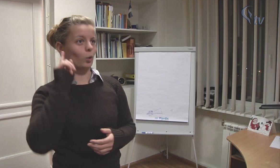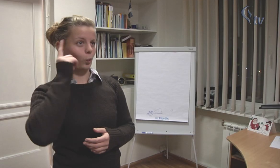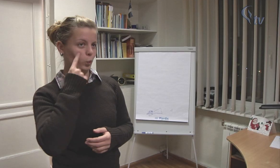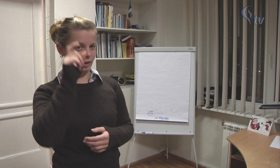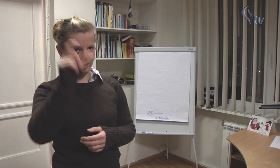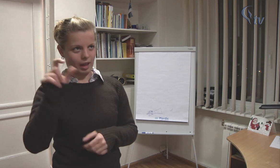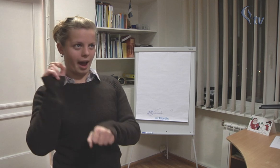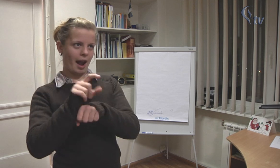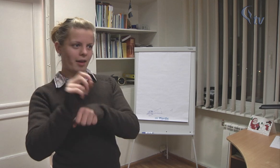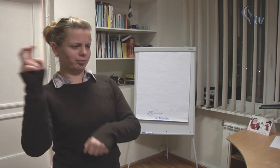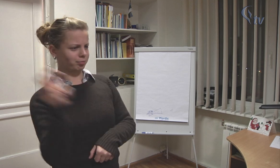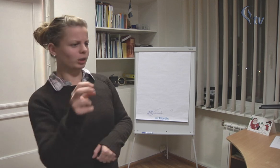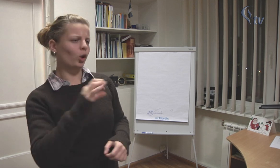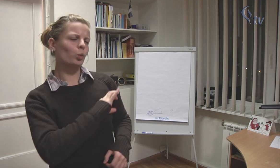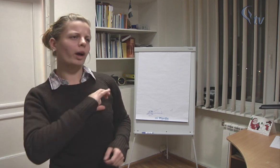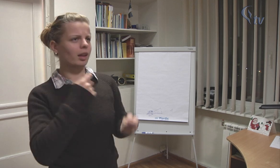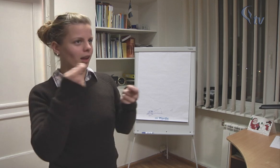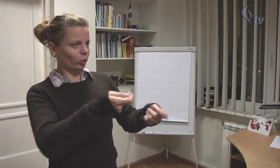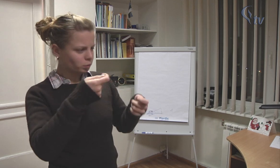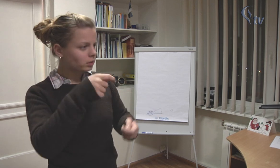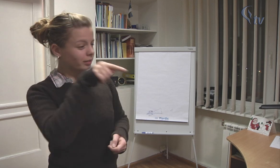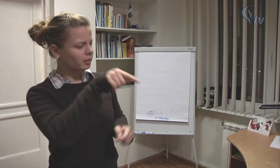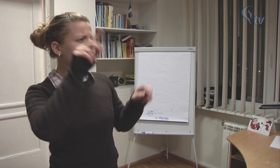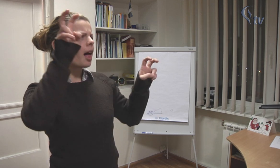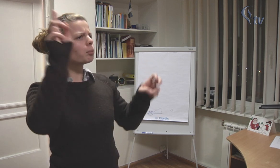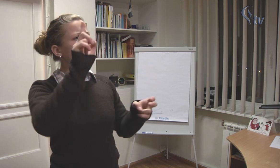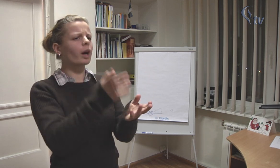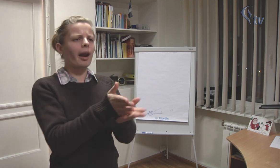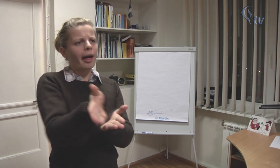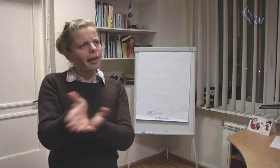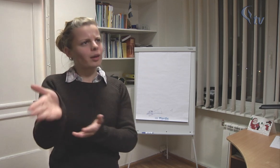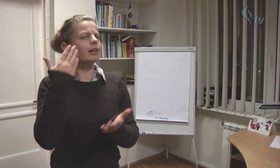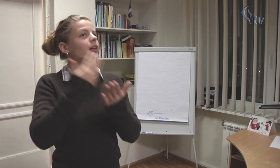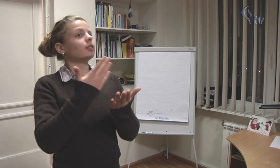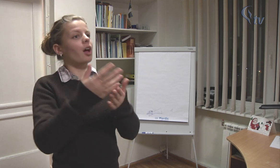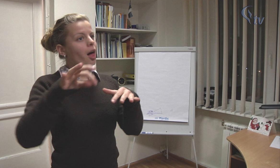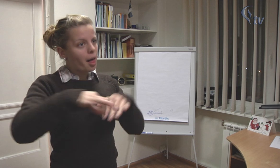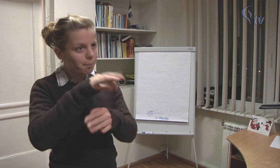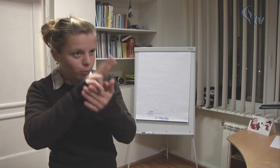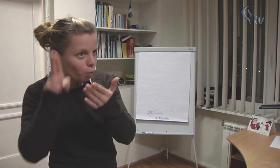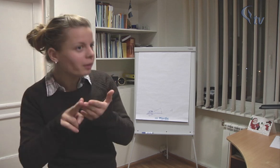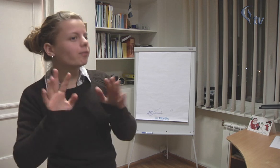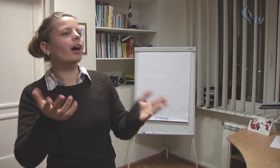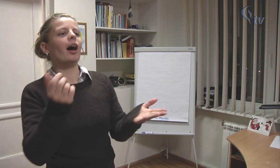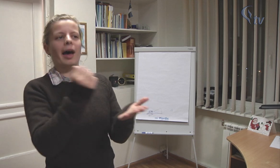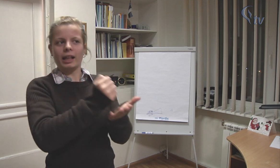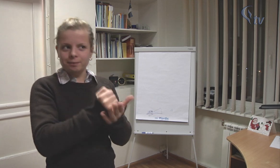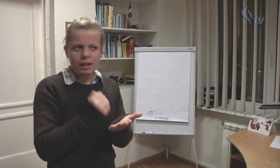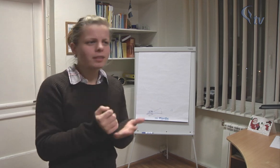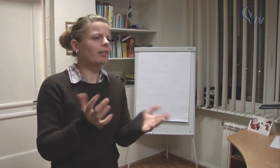Kurdid, kes siin käivad sinu juures nõustamist saamas, mis probleemid need on, millega nad tulevad? On need